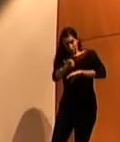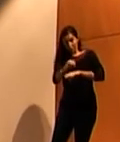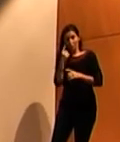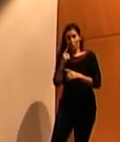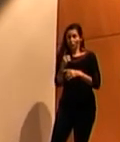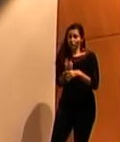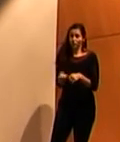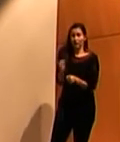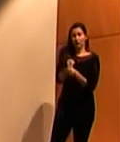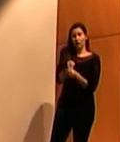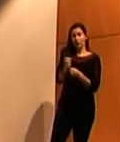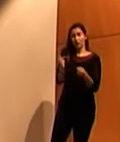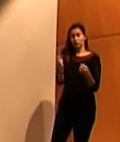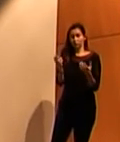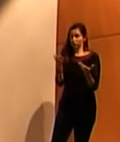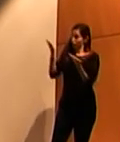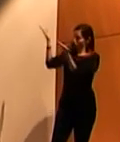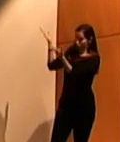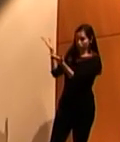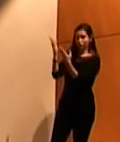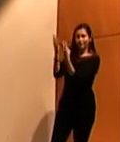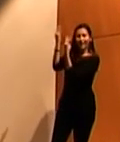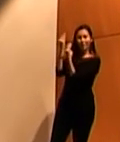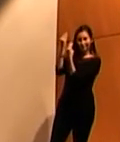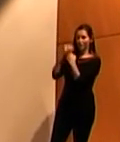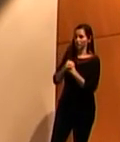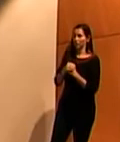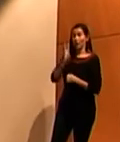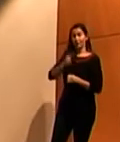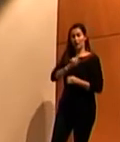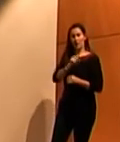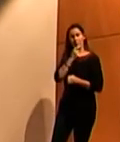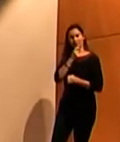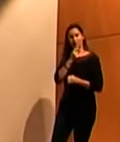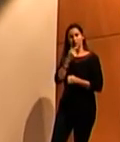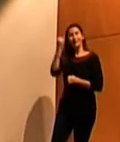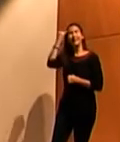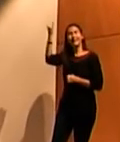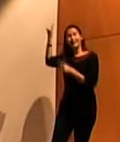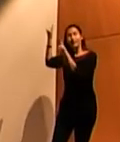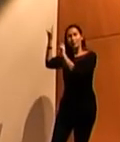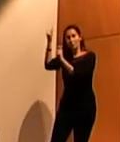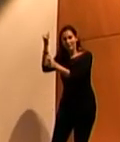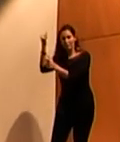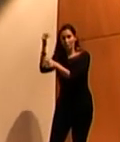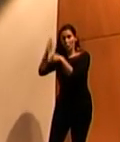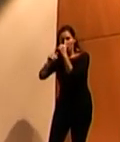cette œuvre parce que c'est pas facile de partir d'une idée et puis de construire quelque chose